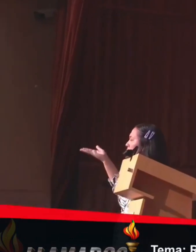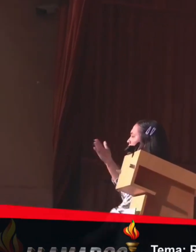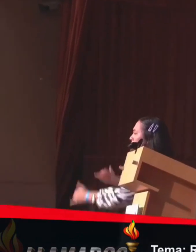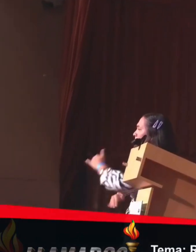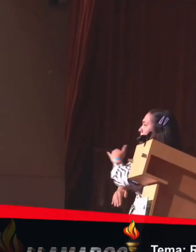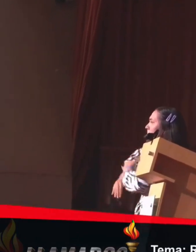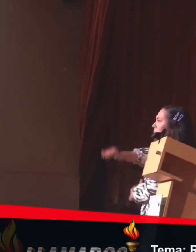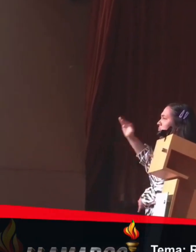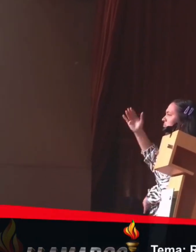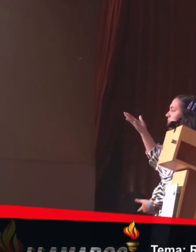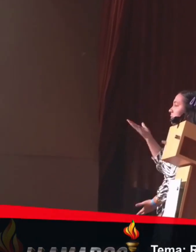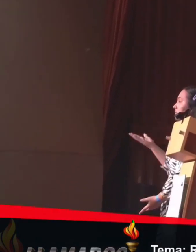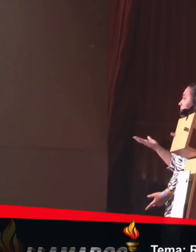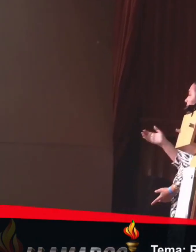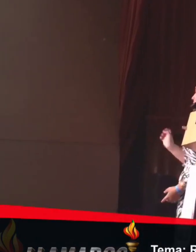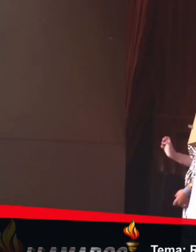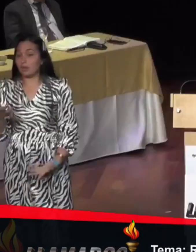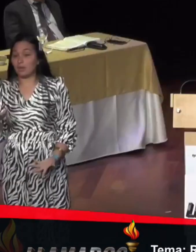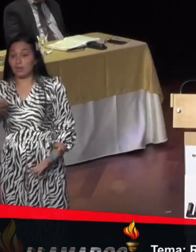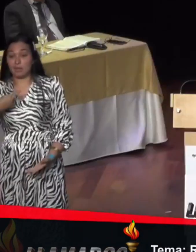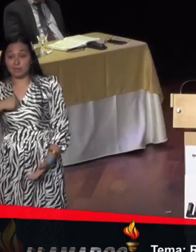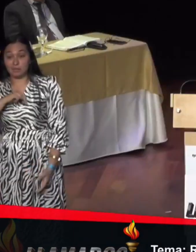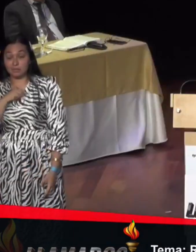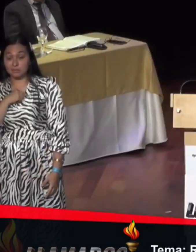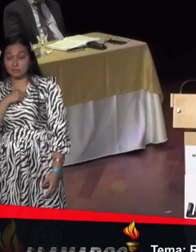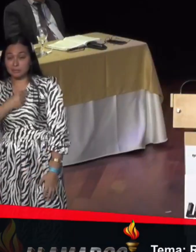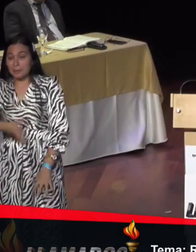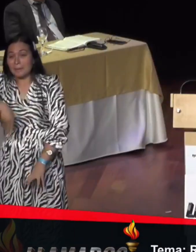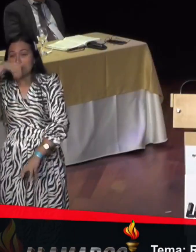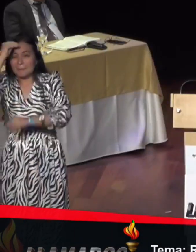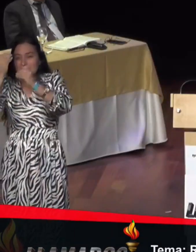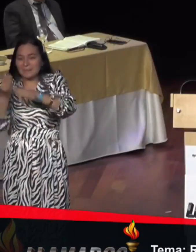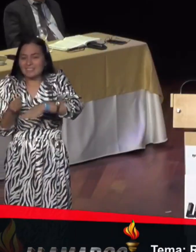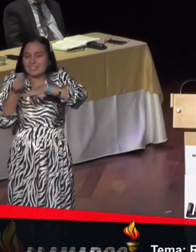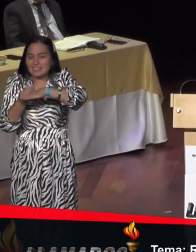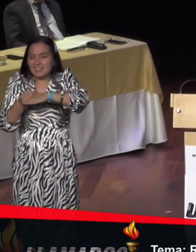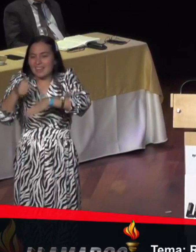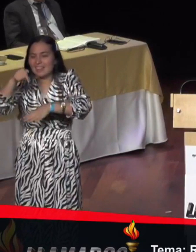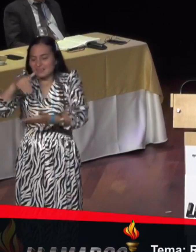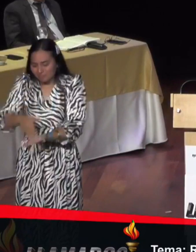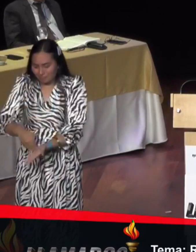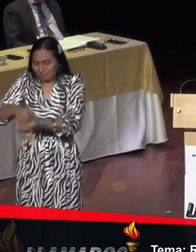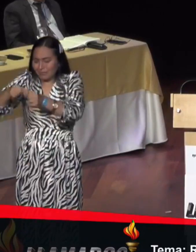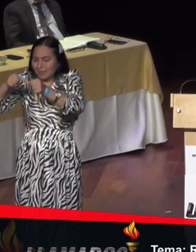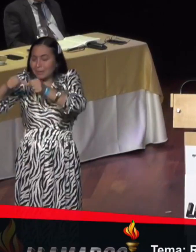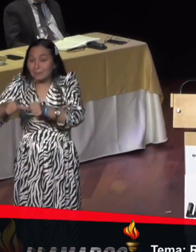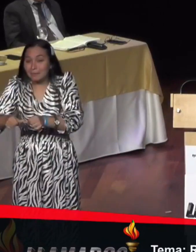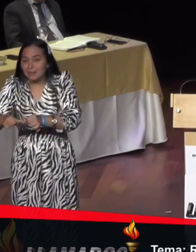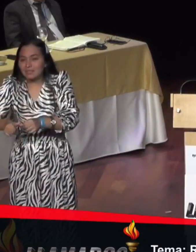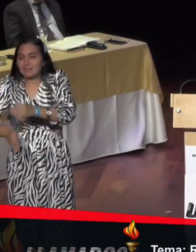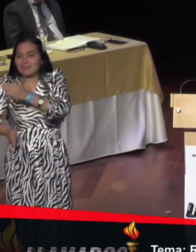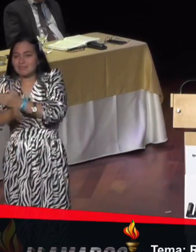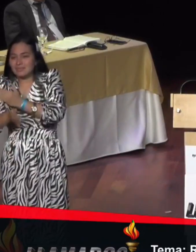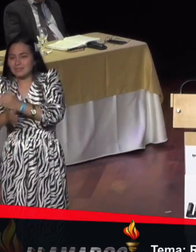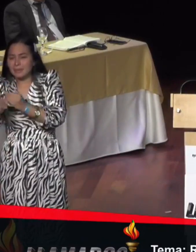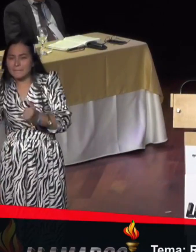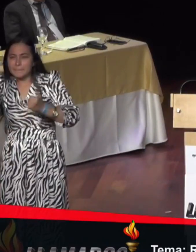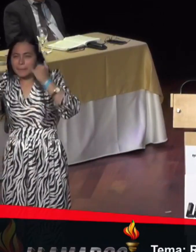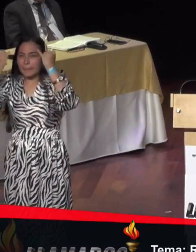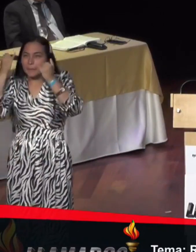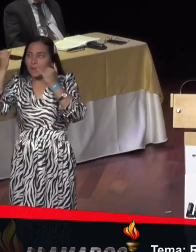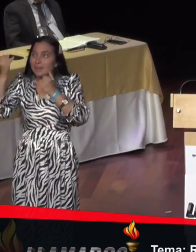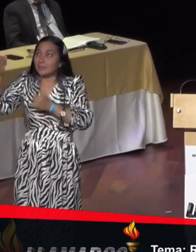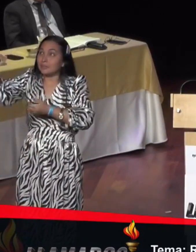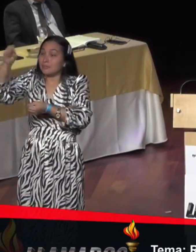eso. Pues quiero decirle que nosotros aprendimos en esta iglesia así y así nos vamos a mantener. Le guste a quien le guste, la